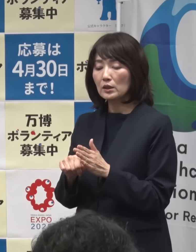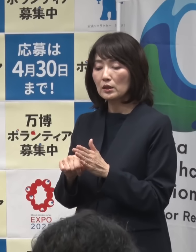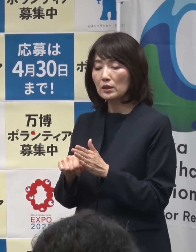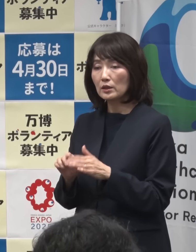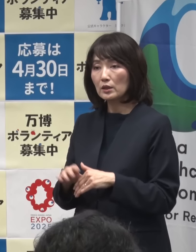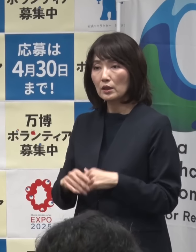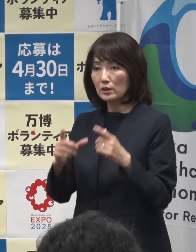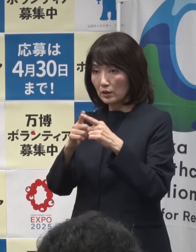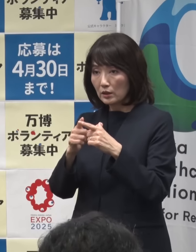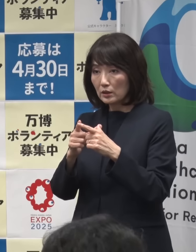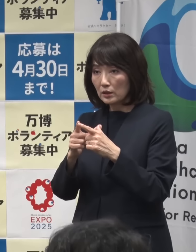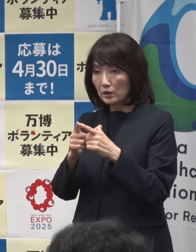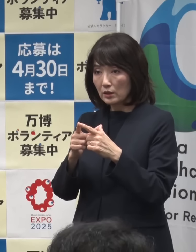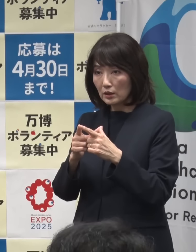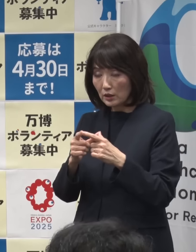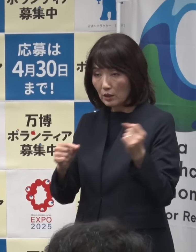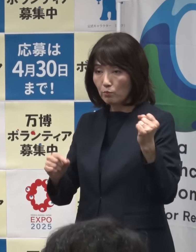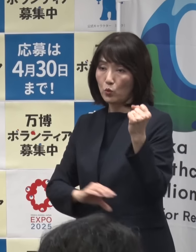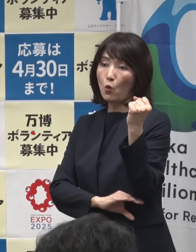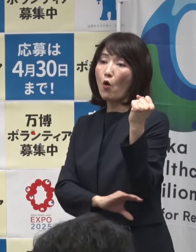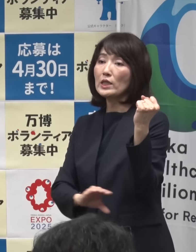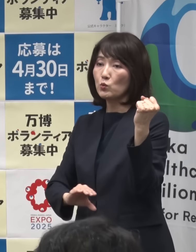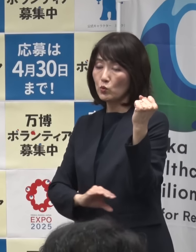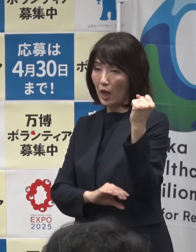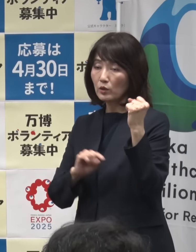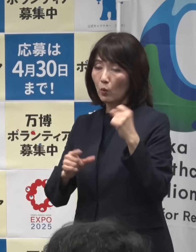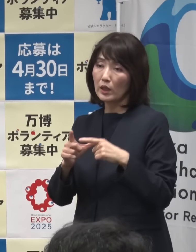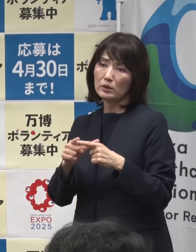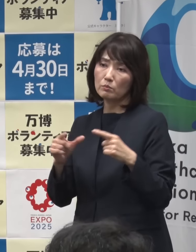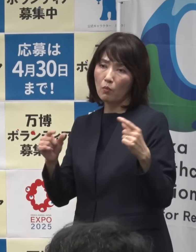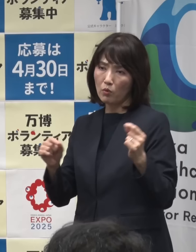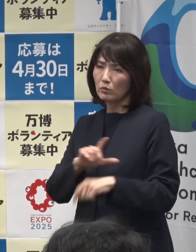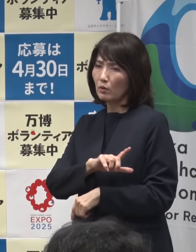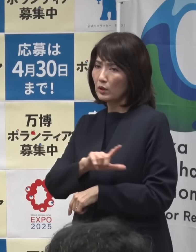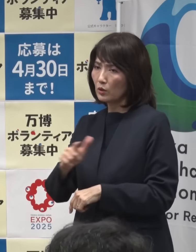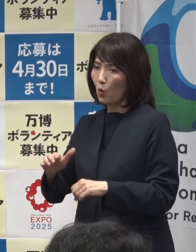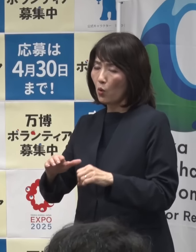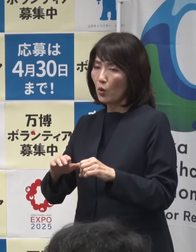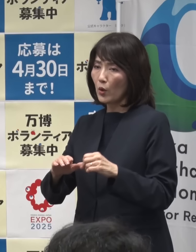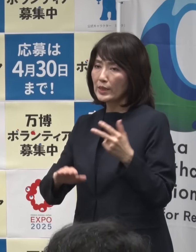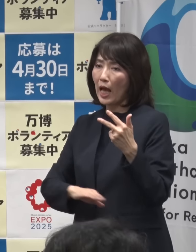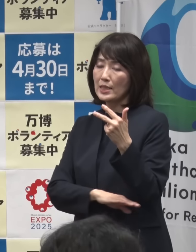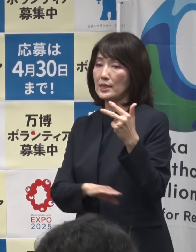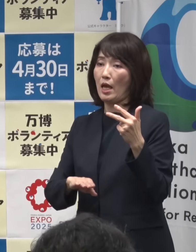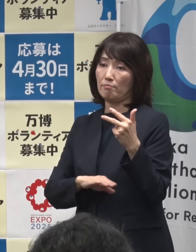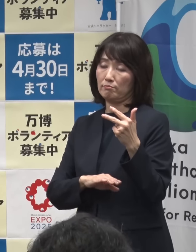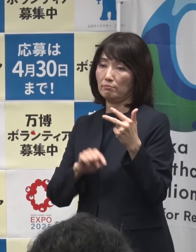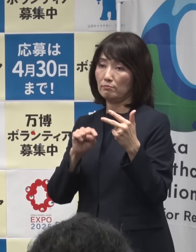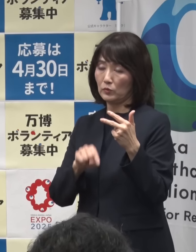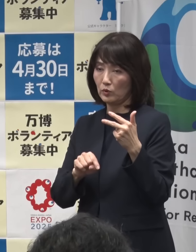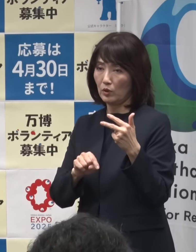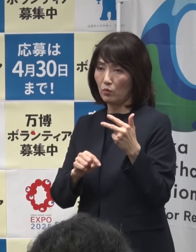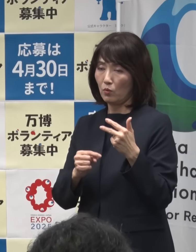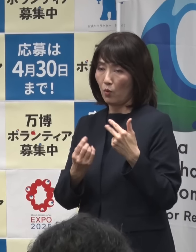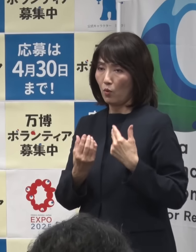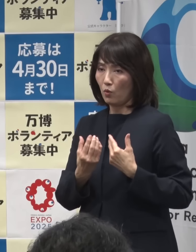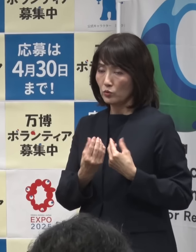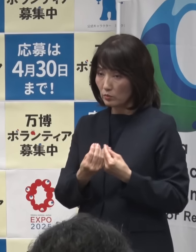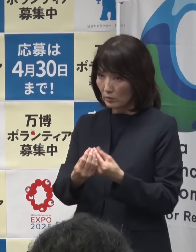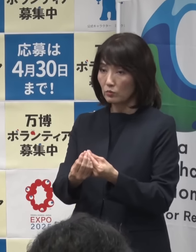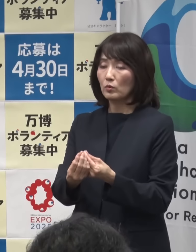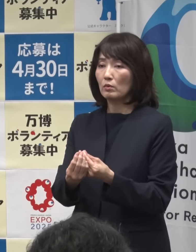その日本のインフラであったり日本のさまざまな資源というのをあの維持したりあ